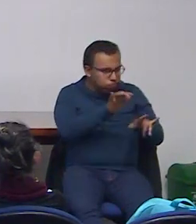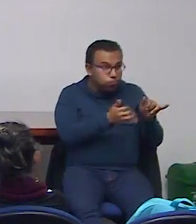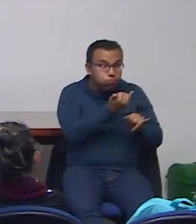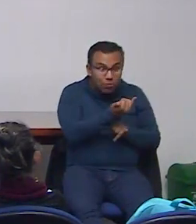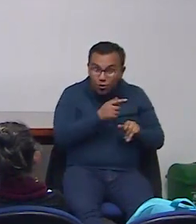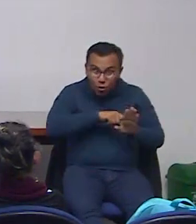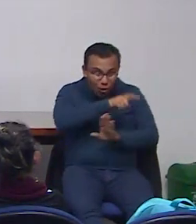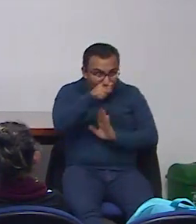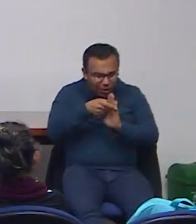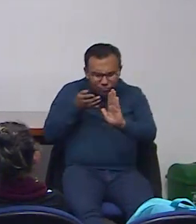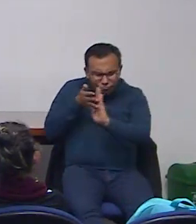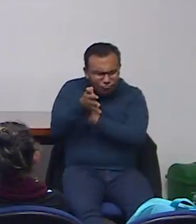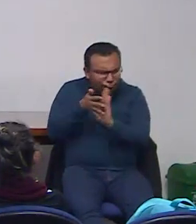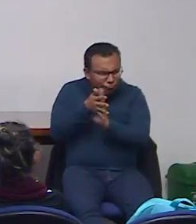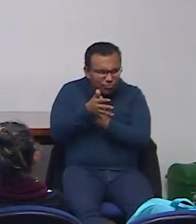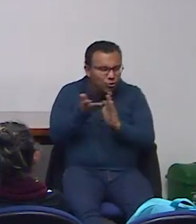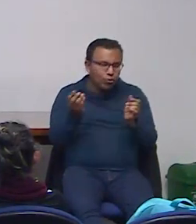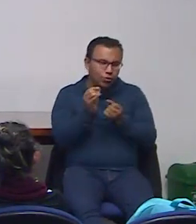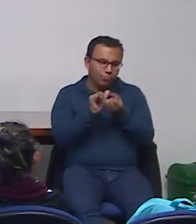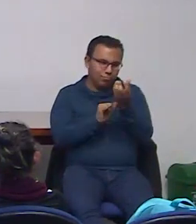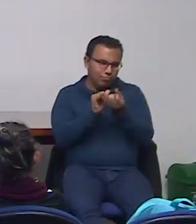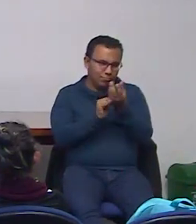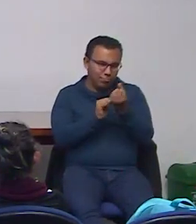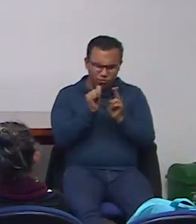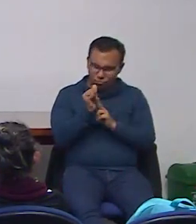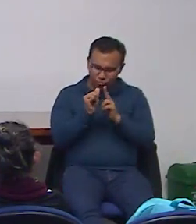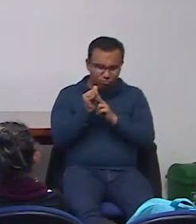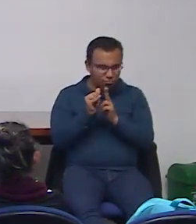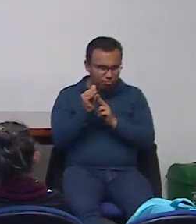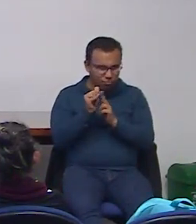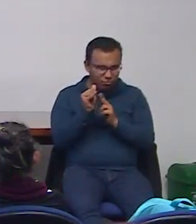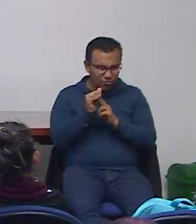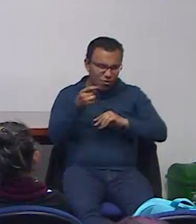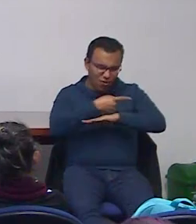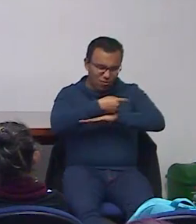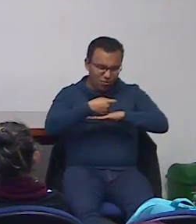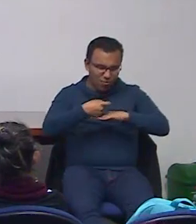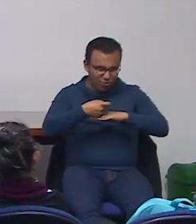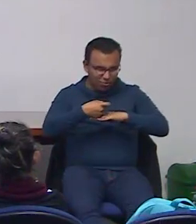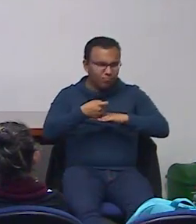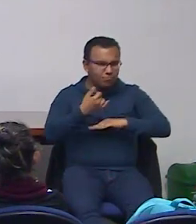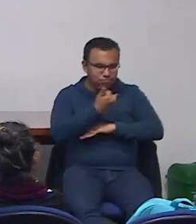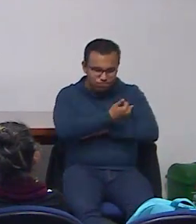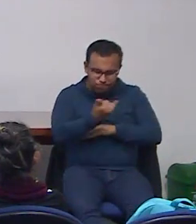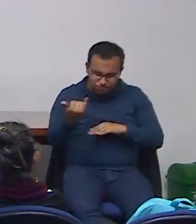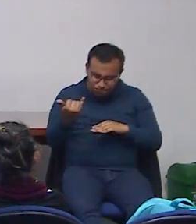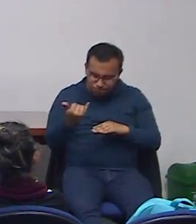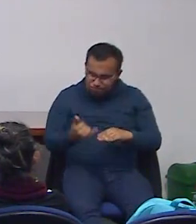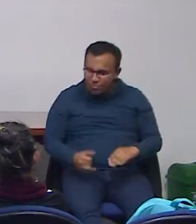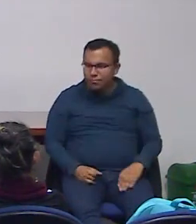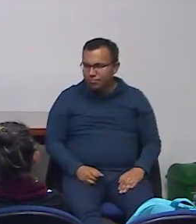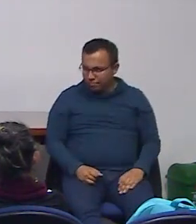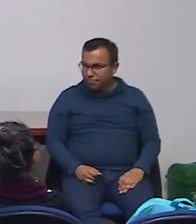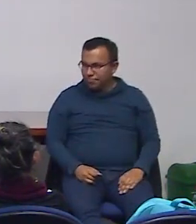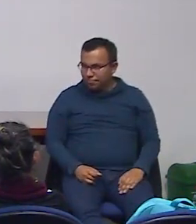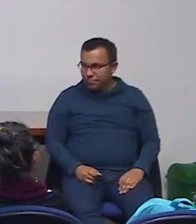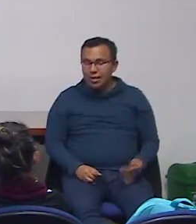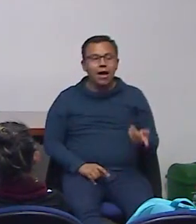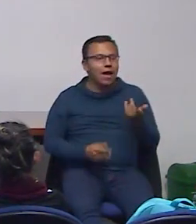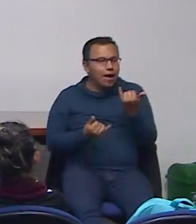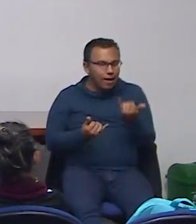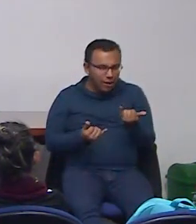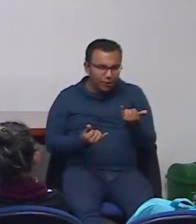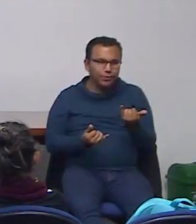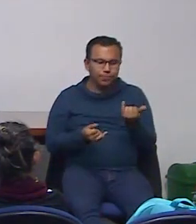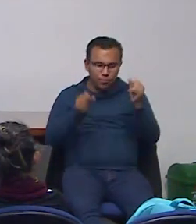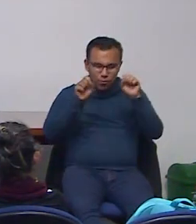todo esto que les estoy contando lo pueden encontrar en YouTube eh o en Google sí como como todas estas cosas entonces eh el sonido también